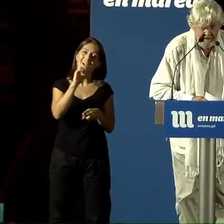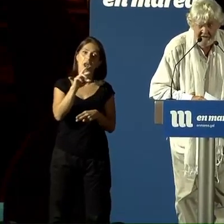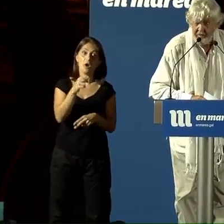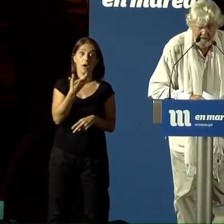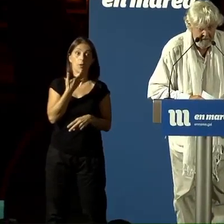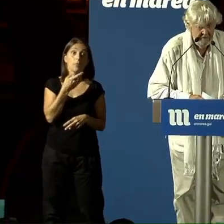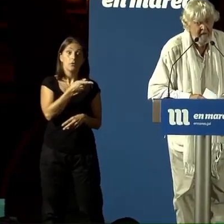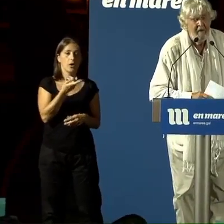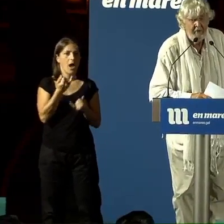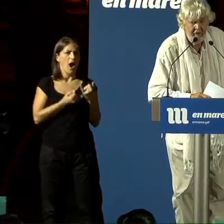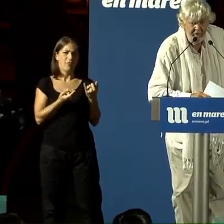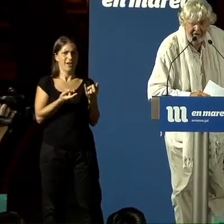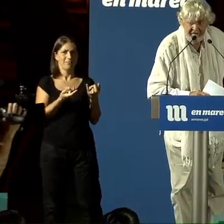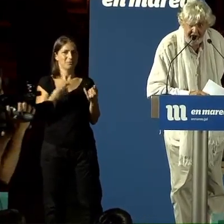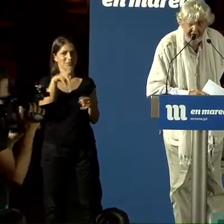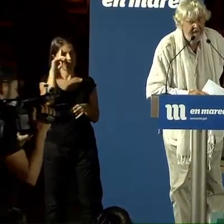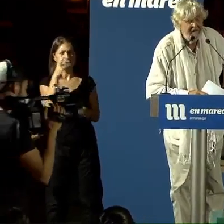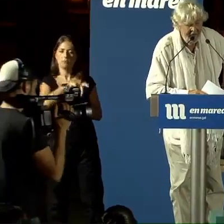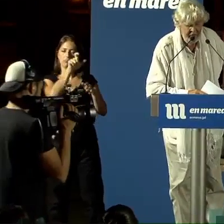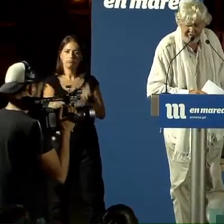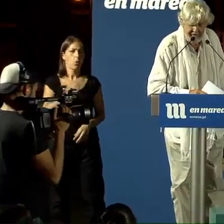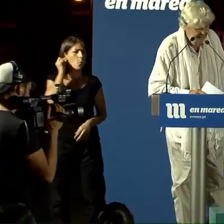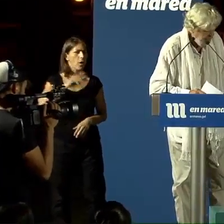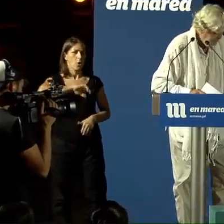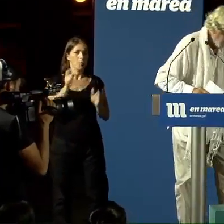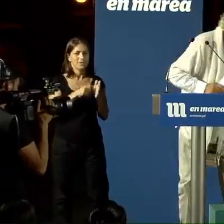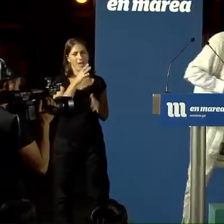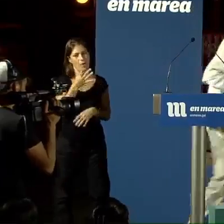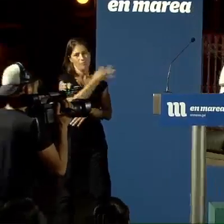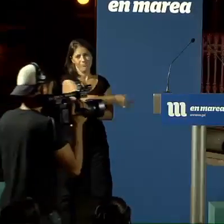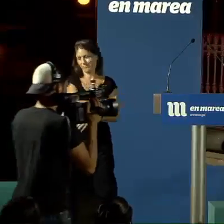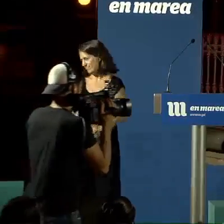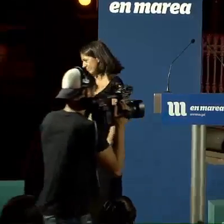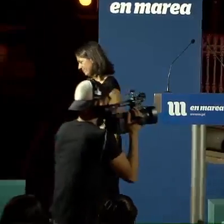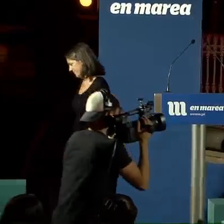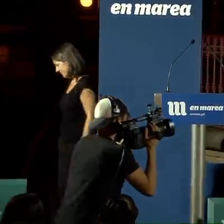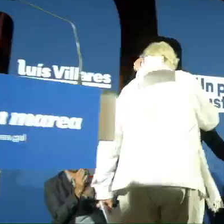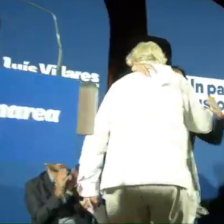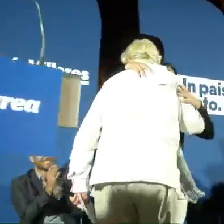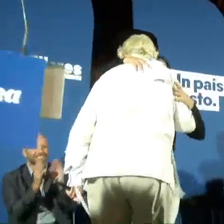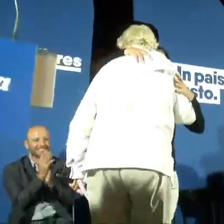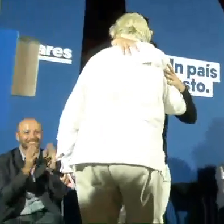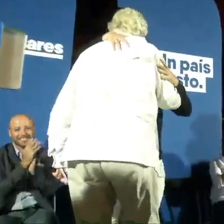se é da Saia e do Lagarto, pero é unha muller enteira e ela vos vai falar a continuación.